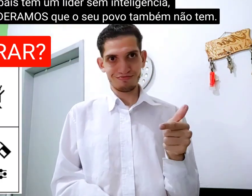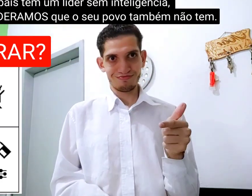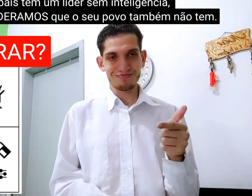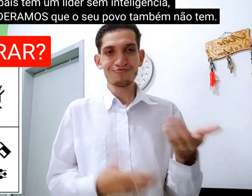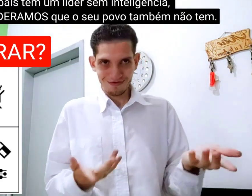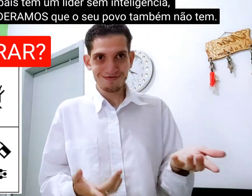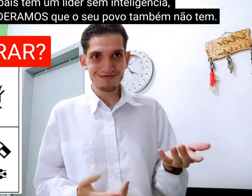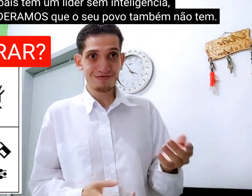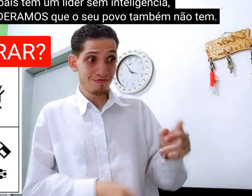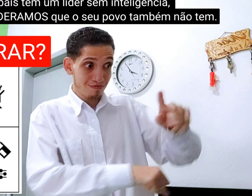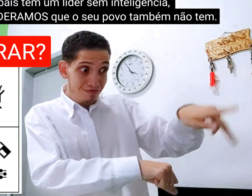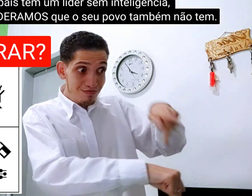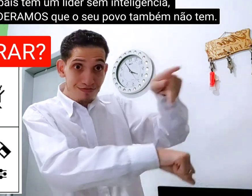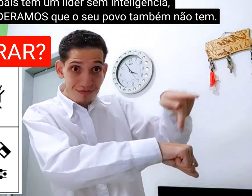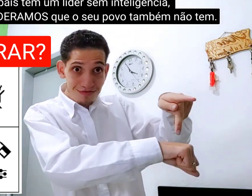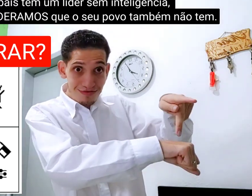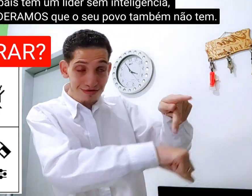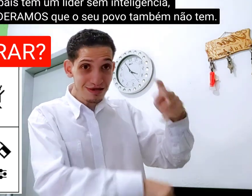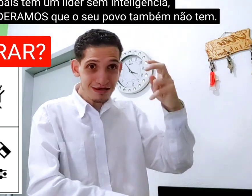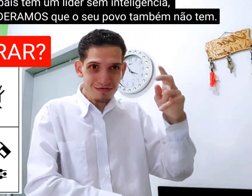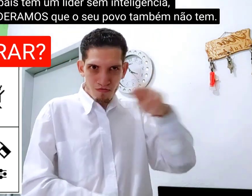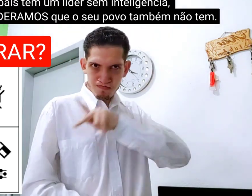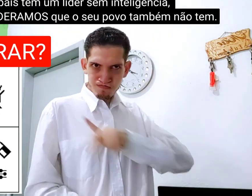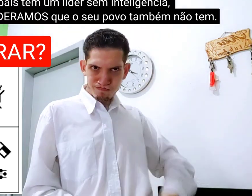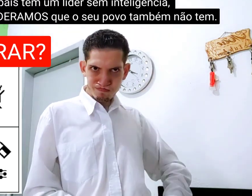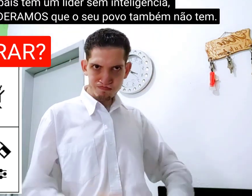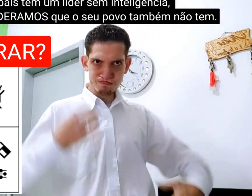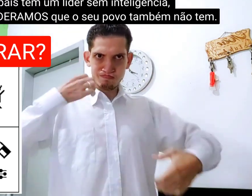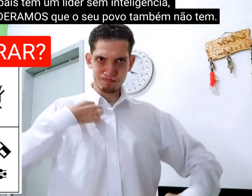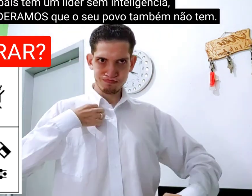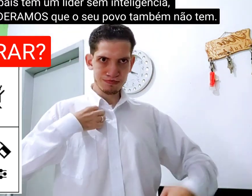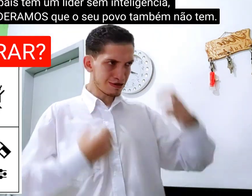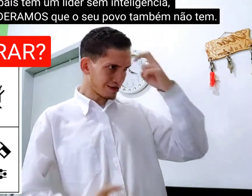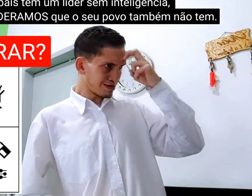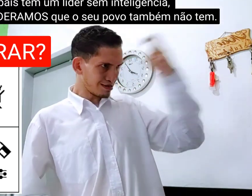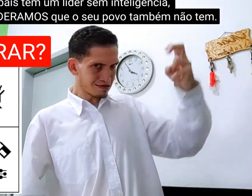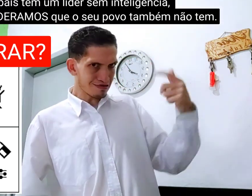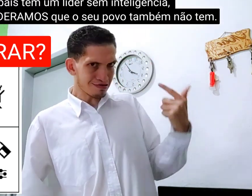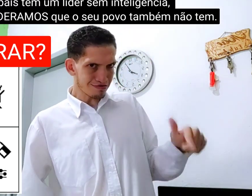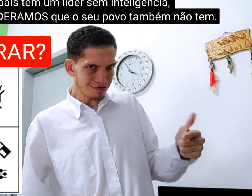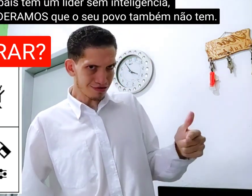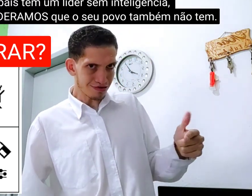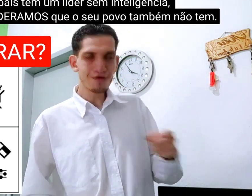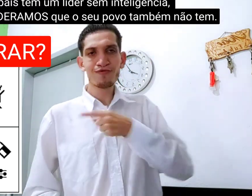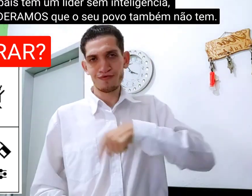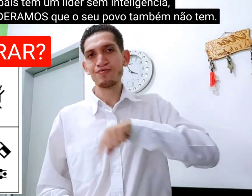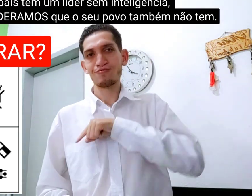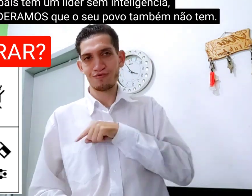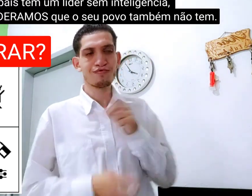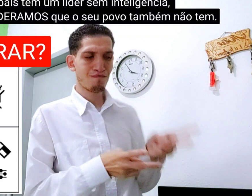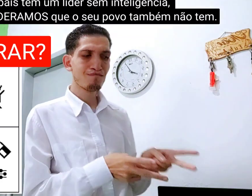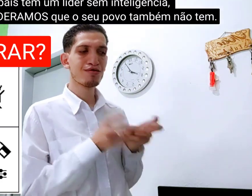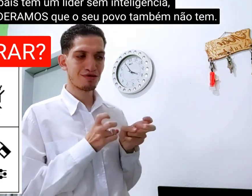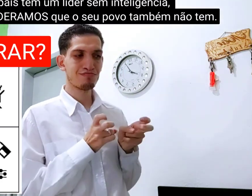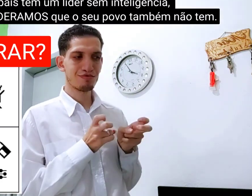inteligência, também, perdão. Entendeu? País, presidente, inteligência, perdão.